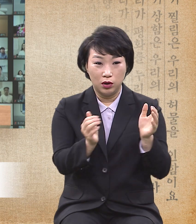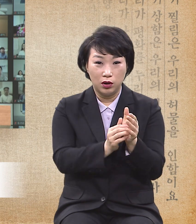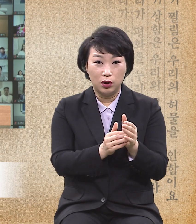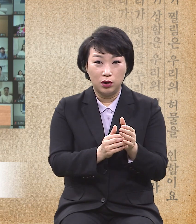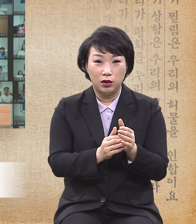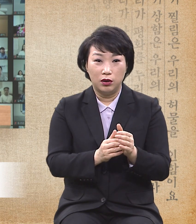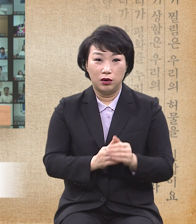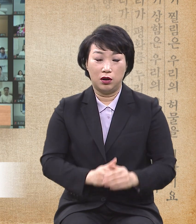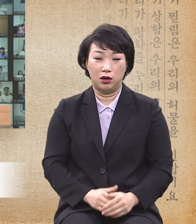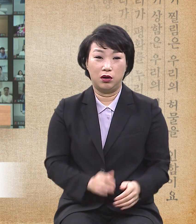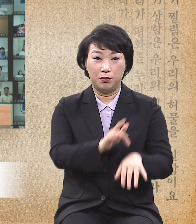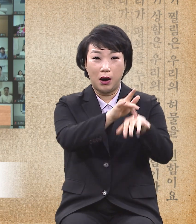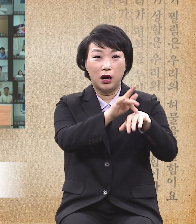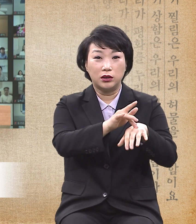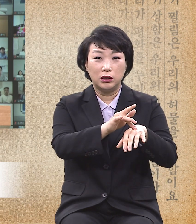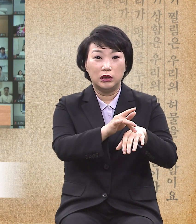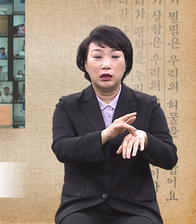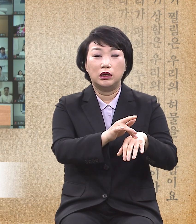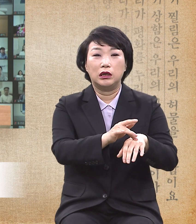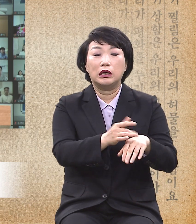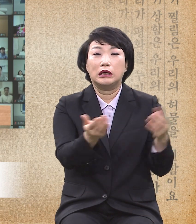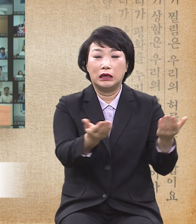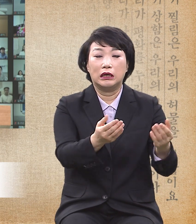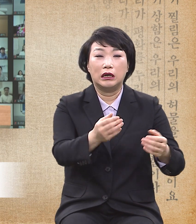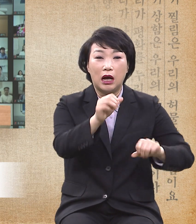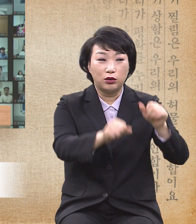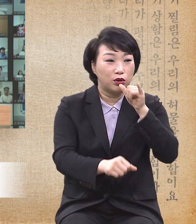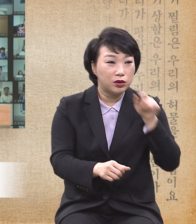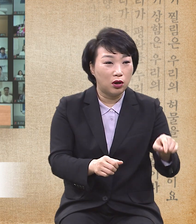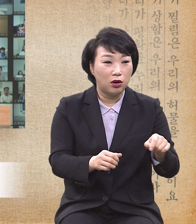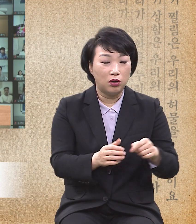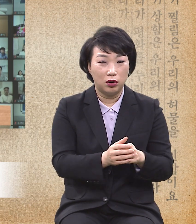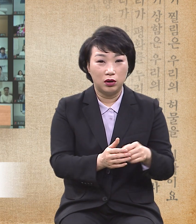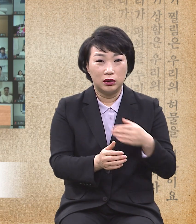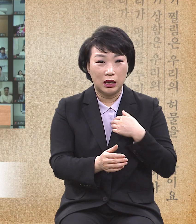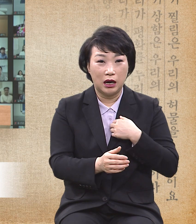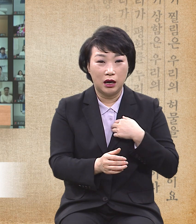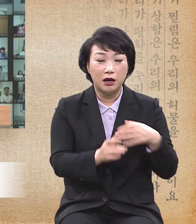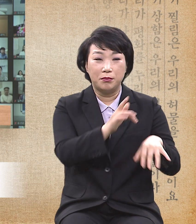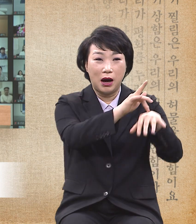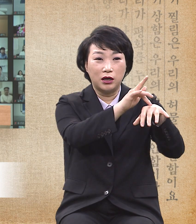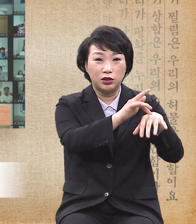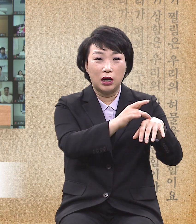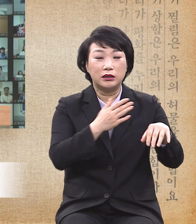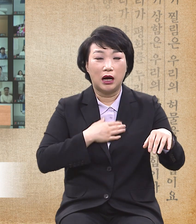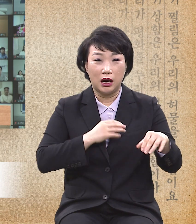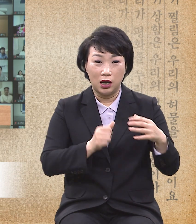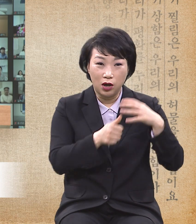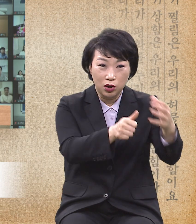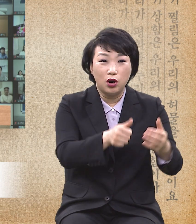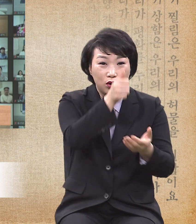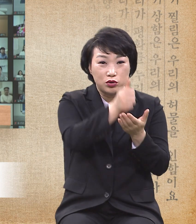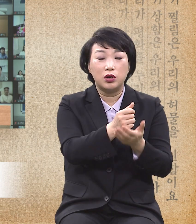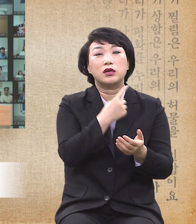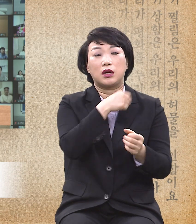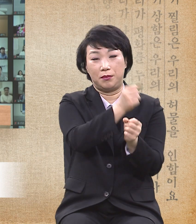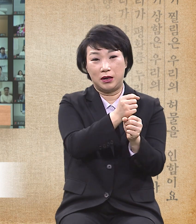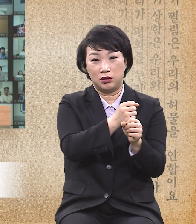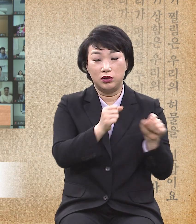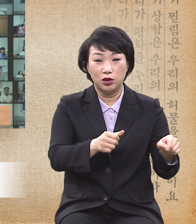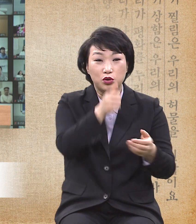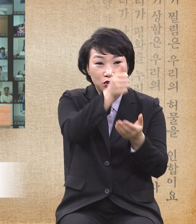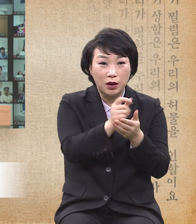불순종했어. 마귀짓 했어. 너를 통해서 마귀는 죄를 생산했어. 그 죄가